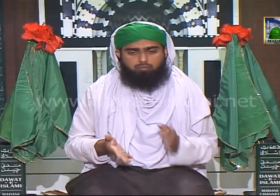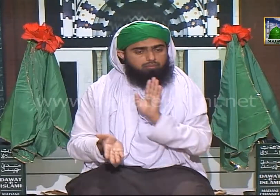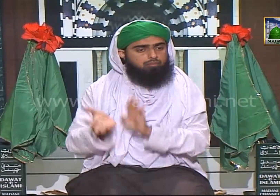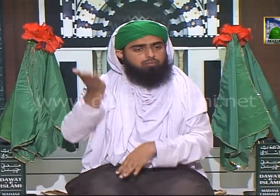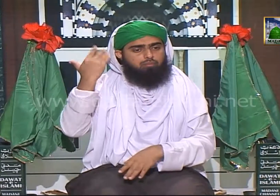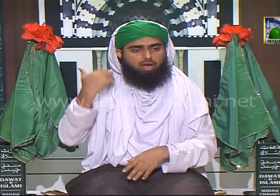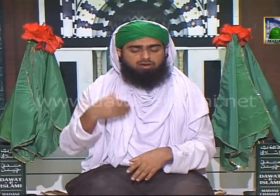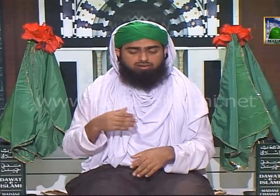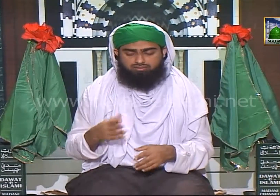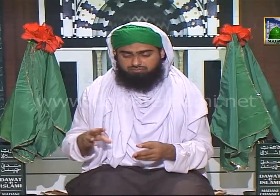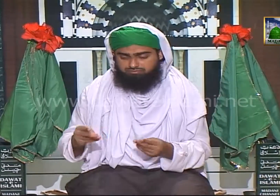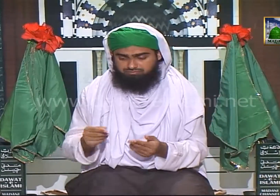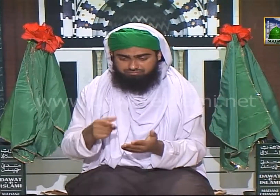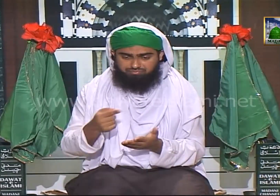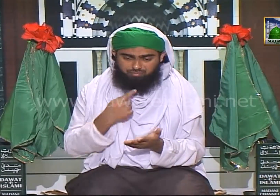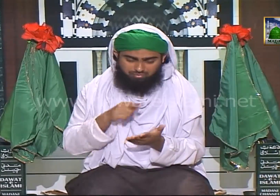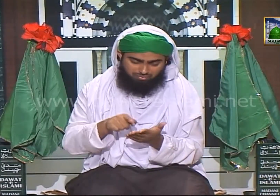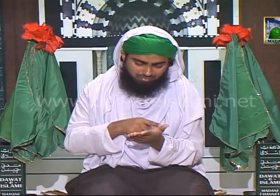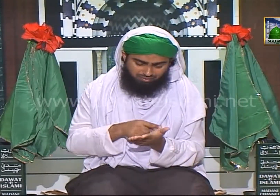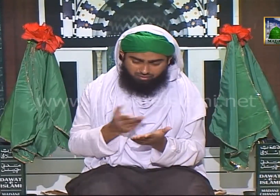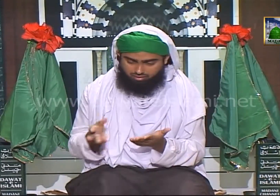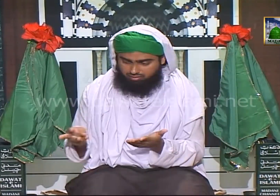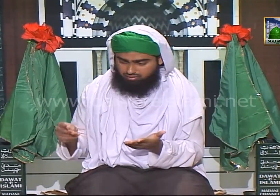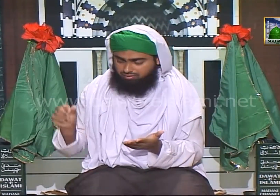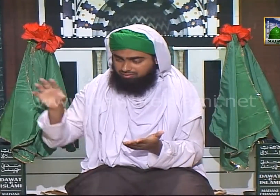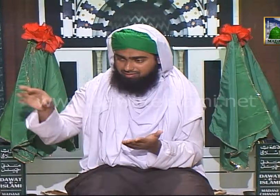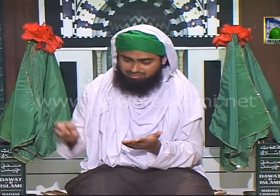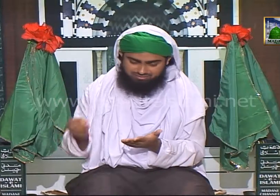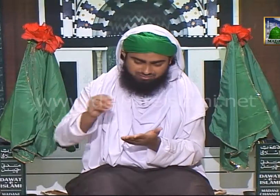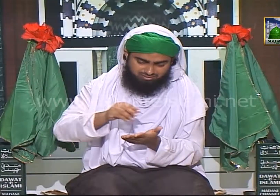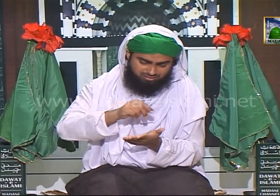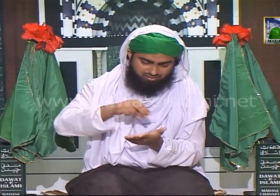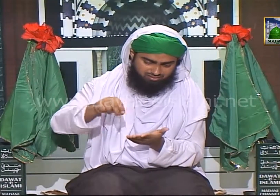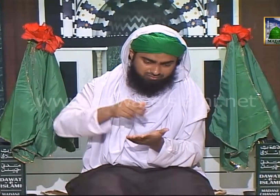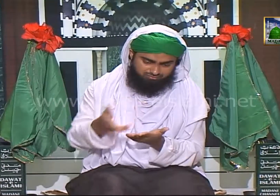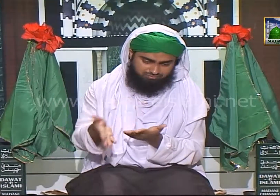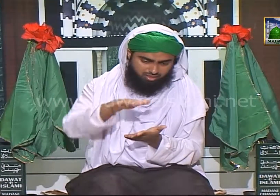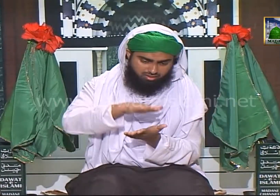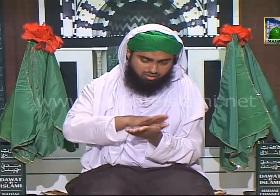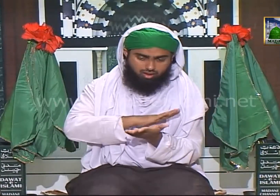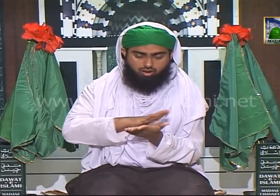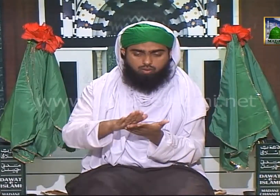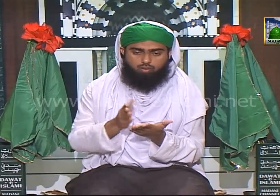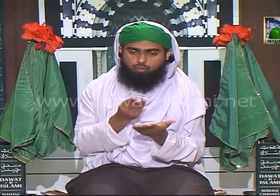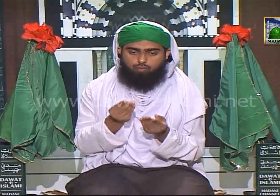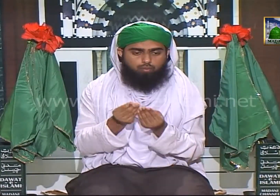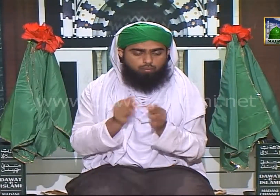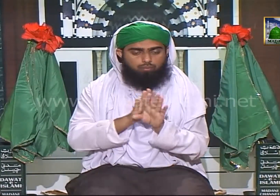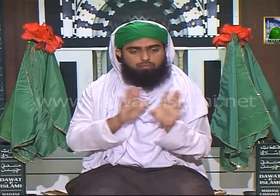وہ جلدی نہیں سوکھتی تھی, تو لکھنے کے بعد اس پر مٹی ڈالتے تھے اور اس کو اس طرح سکھانا پڑتا تھا. تو اس بزرگ نے کچھ